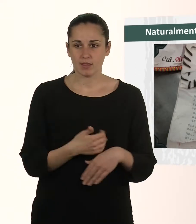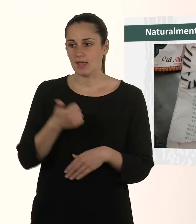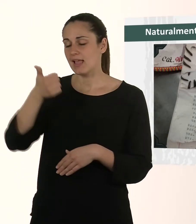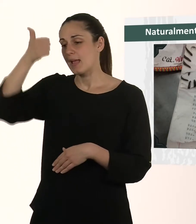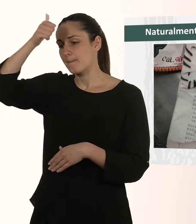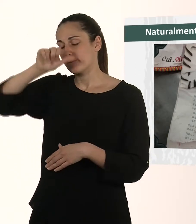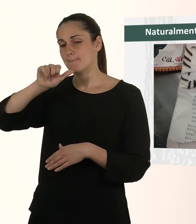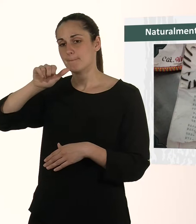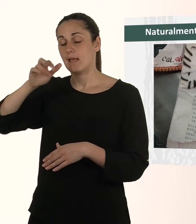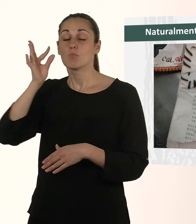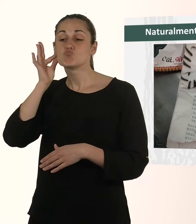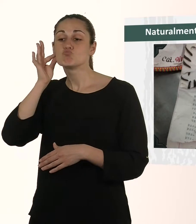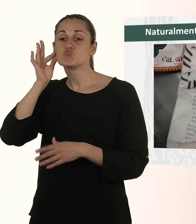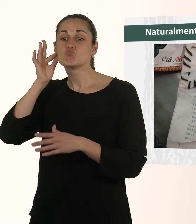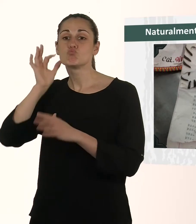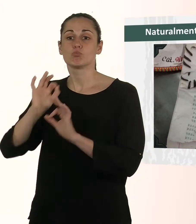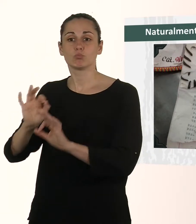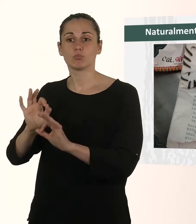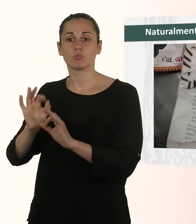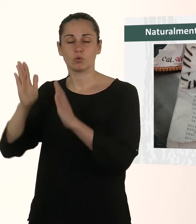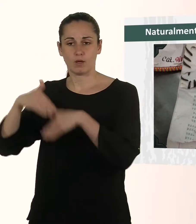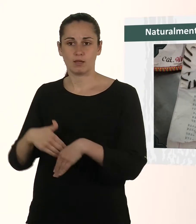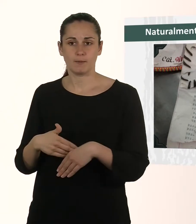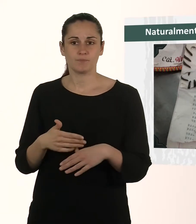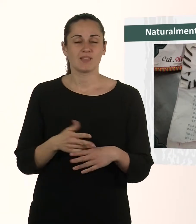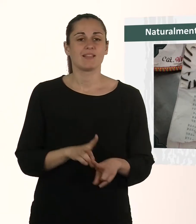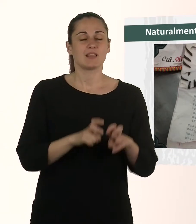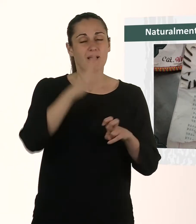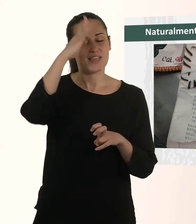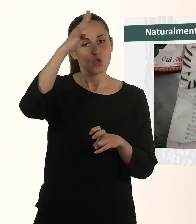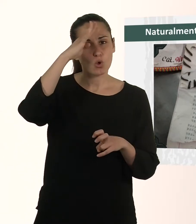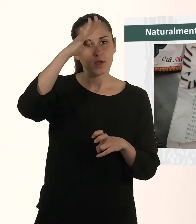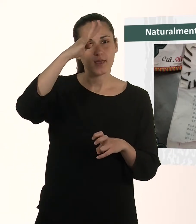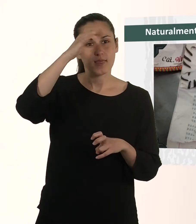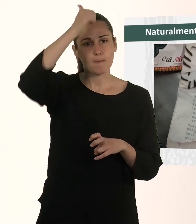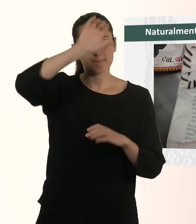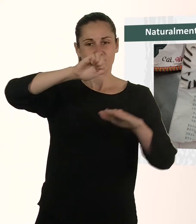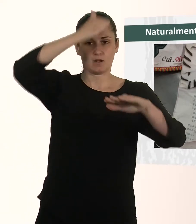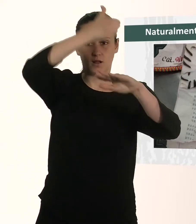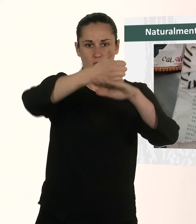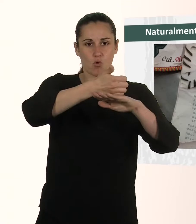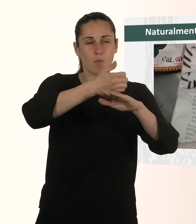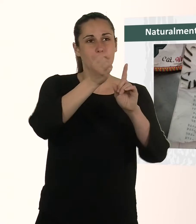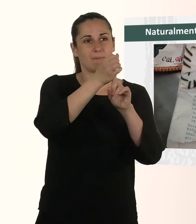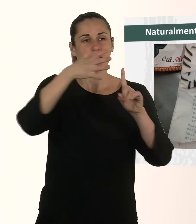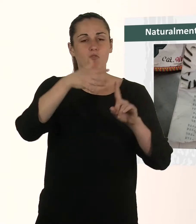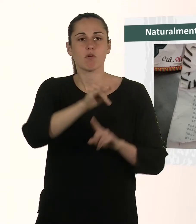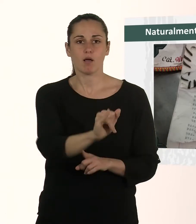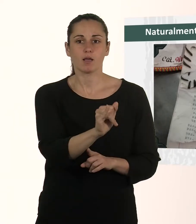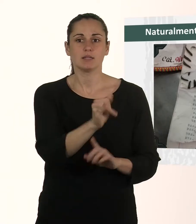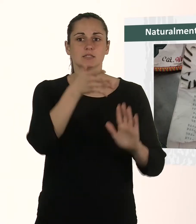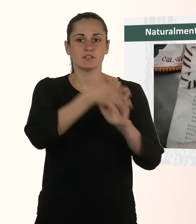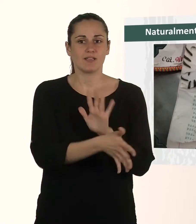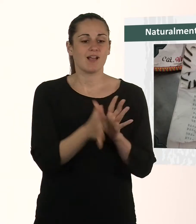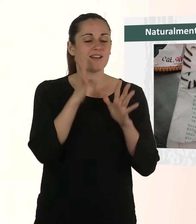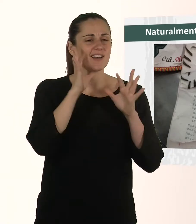esencial. El campo ideológico del patriarcado despliega sus metáforas, metáforas imaginarias que cercan la realidad y que la representan